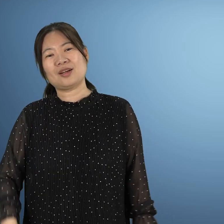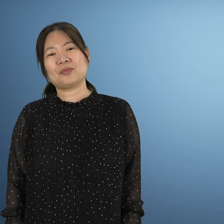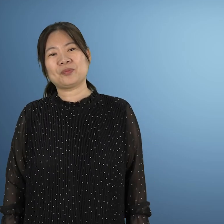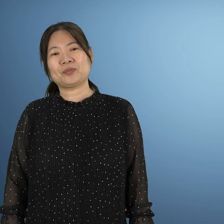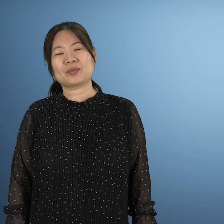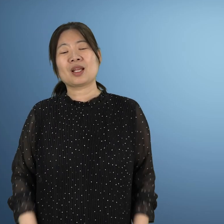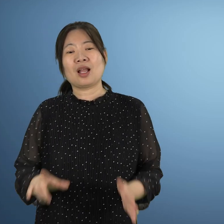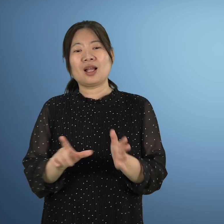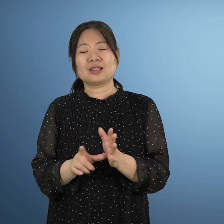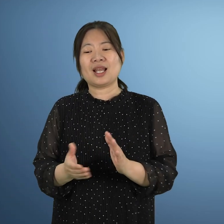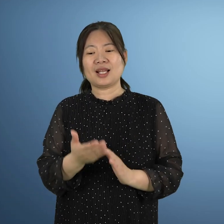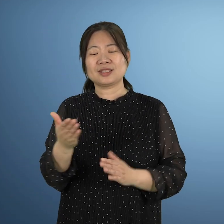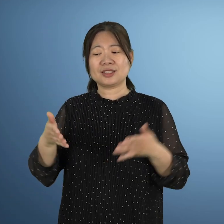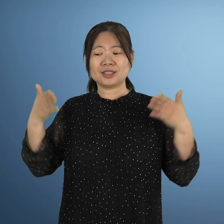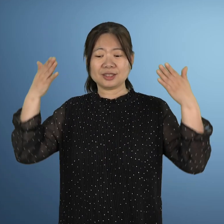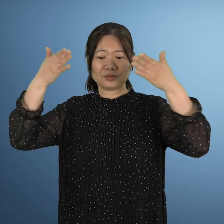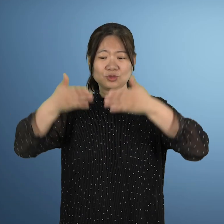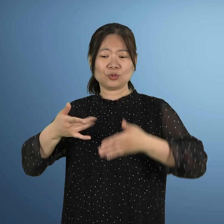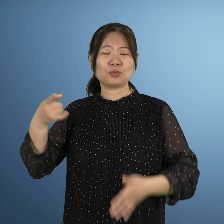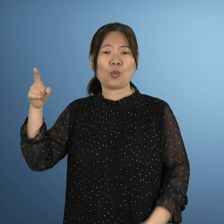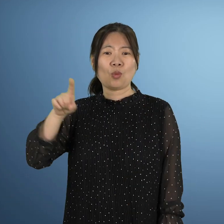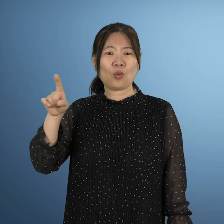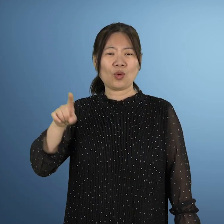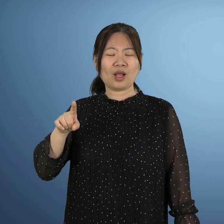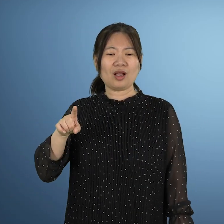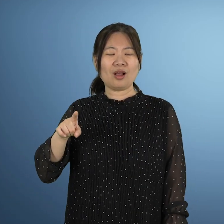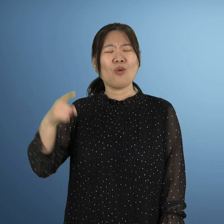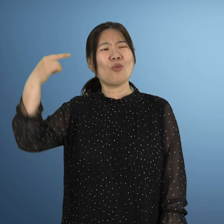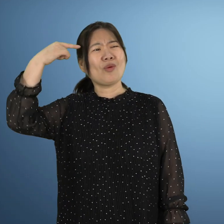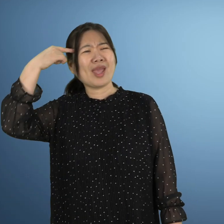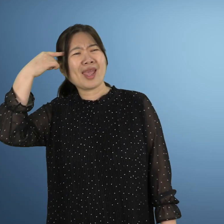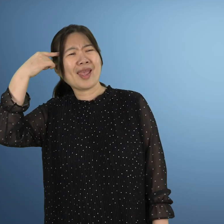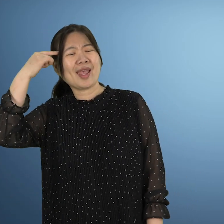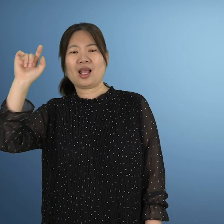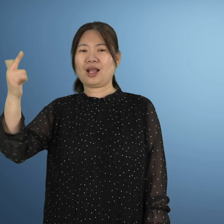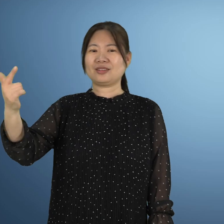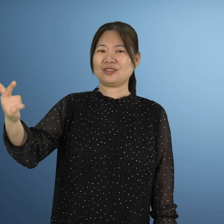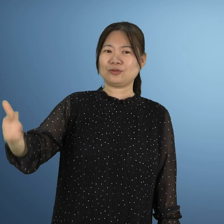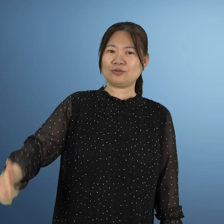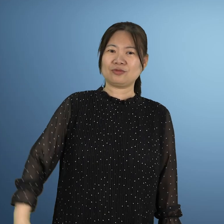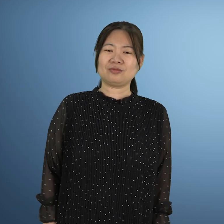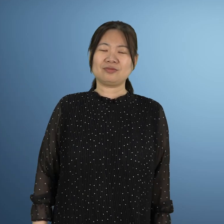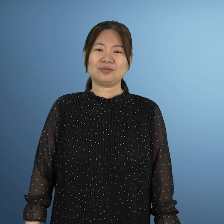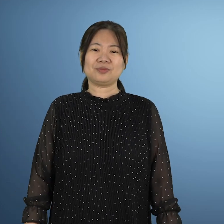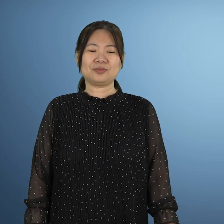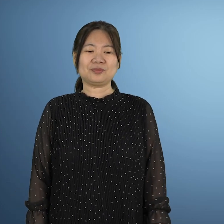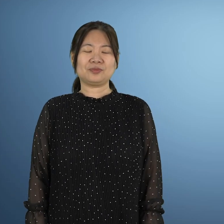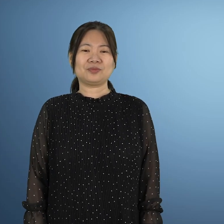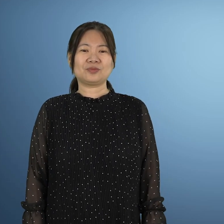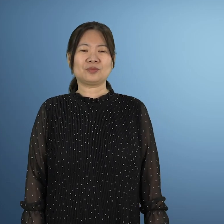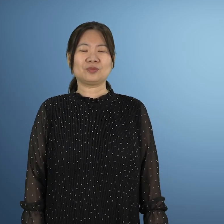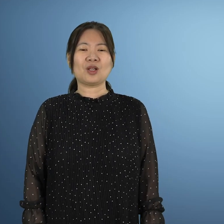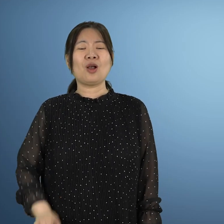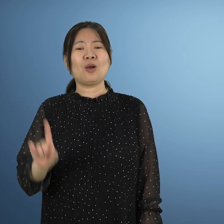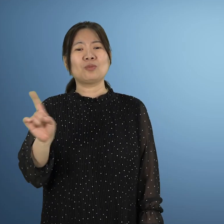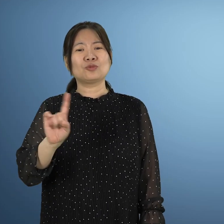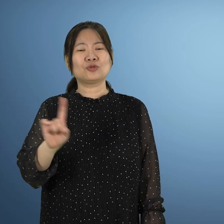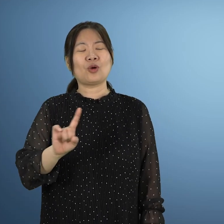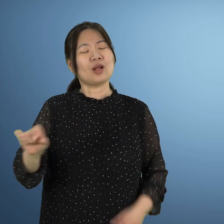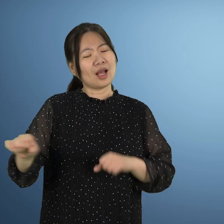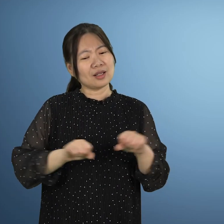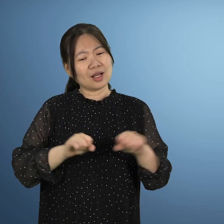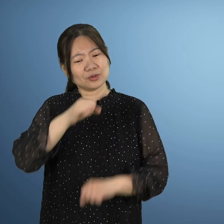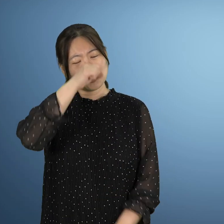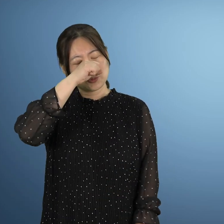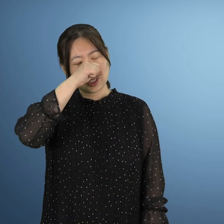이때 이들이 몰두했던 것은 why가 아니라 그럼 이때 우리는 what, 무엇을 해야